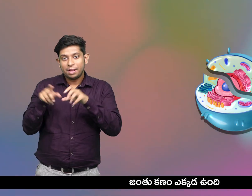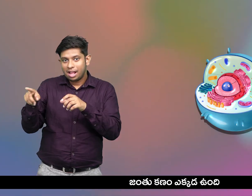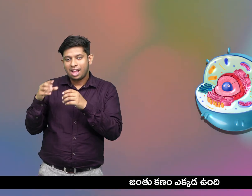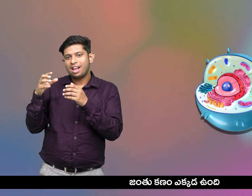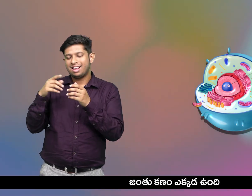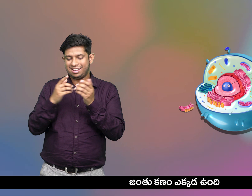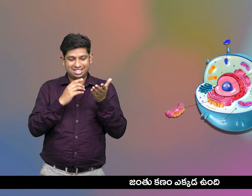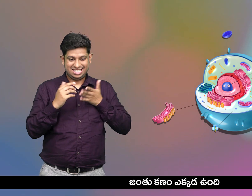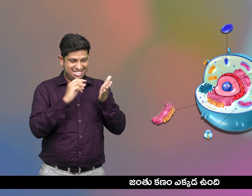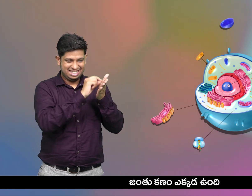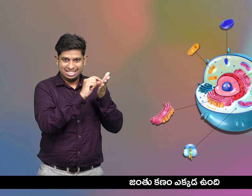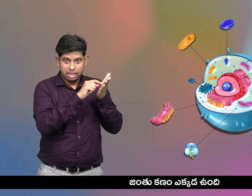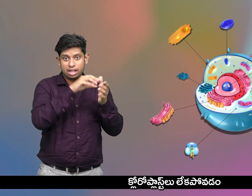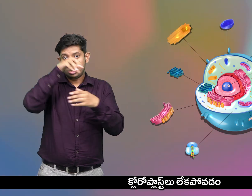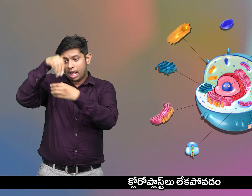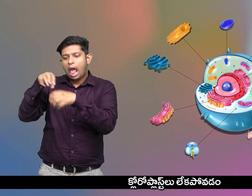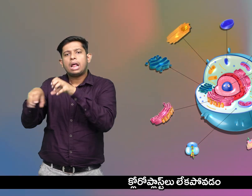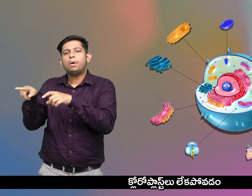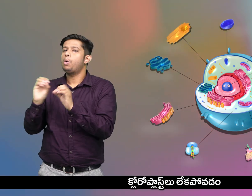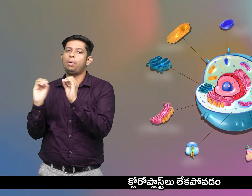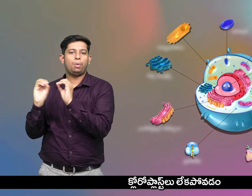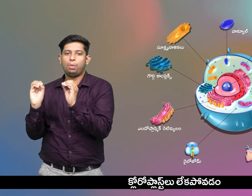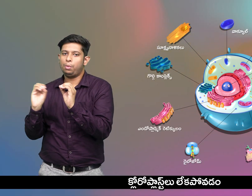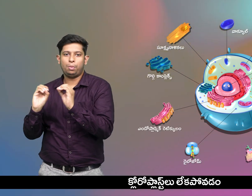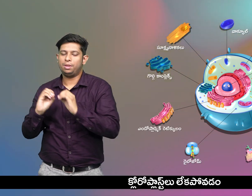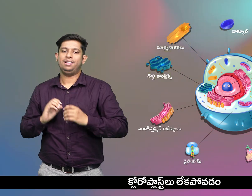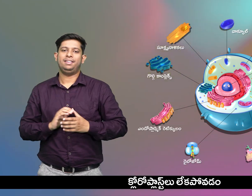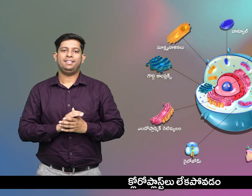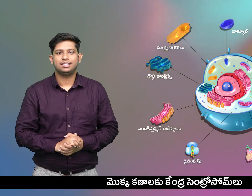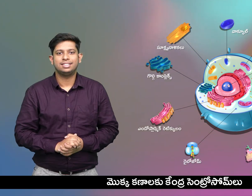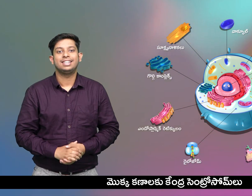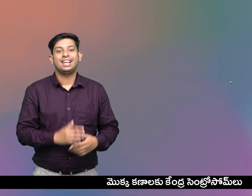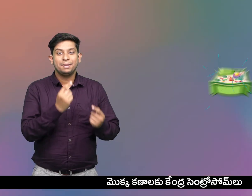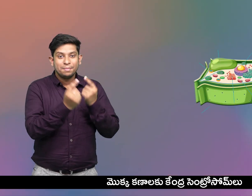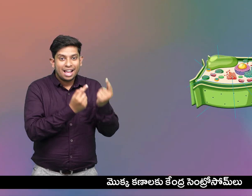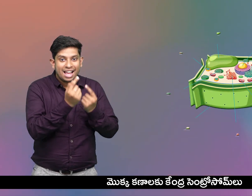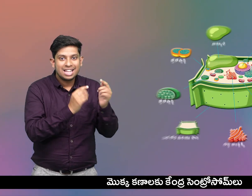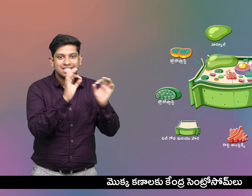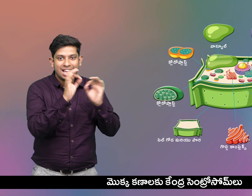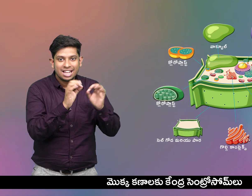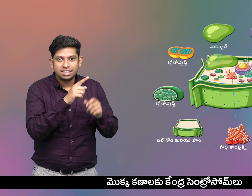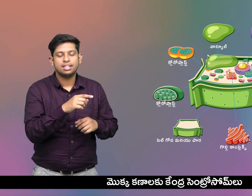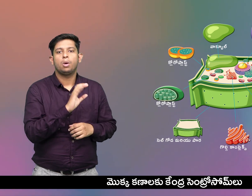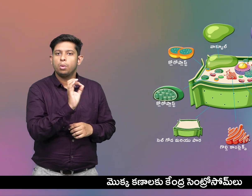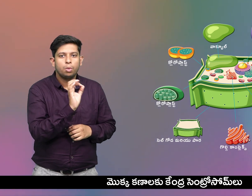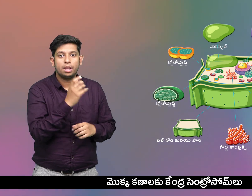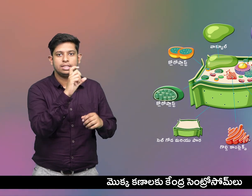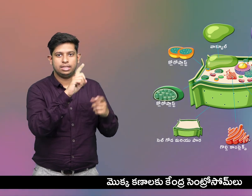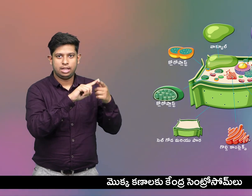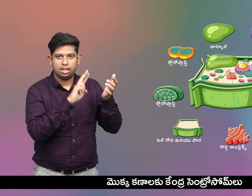జంతుకణం ఎక్కడ ఉంది? క్లోరోప్లాస్ట్లు లేకపోవడం మొక్క కణాలకు కేంద్ర